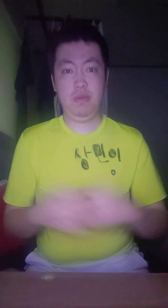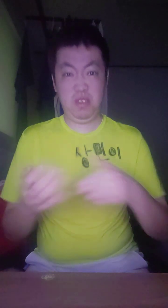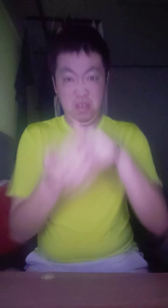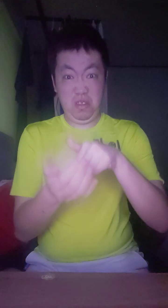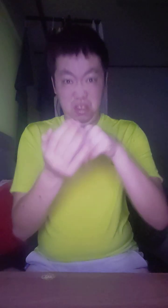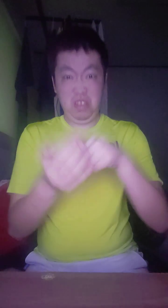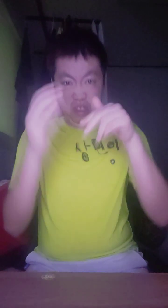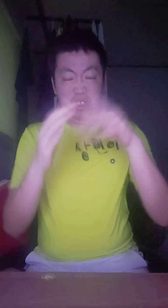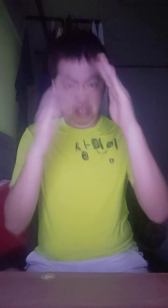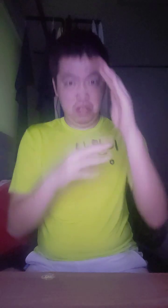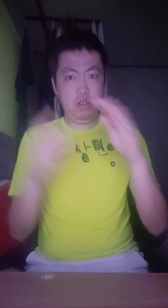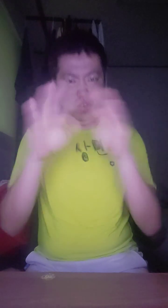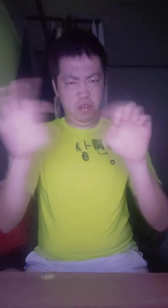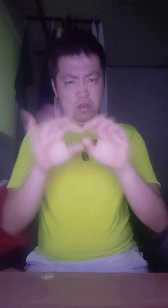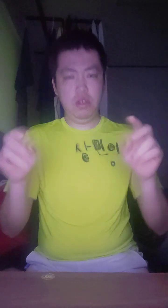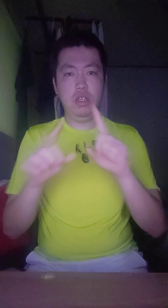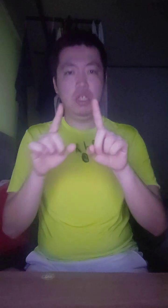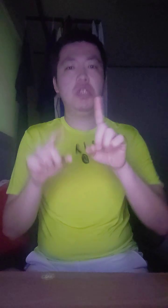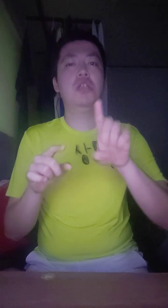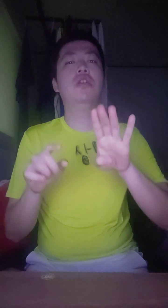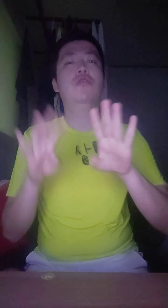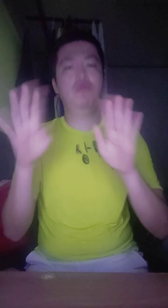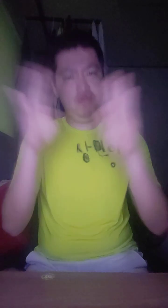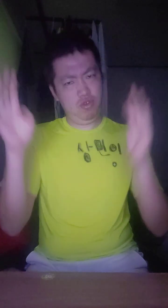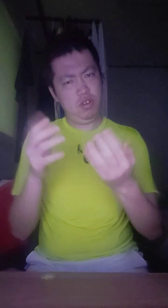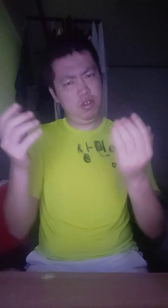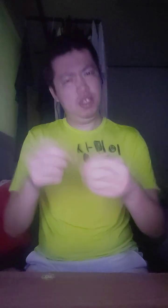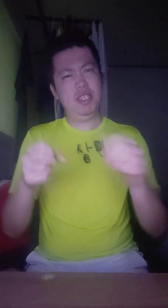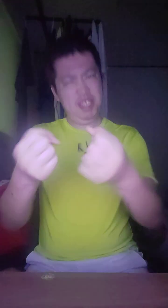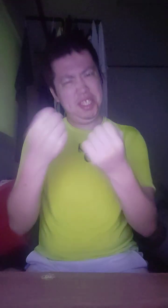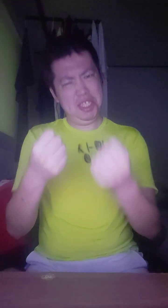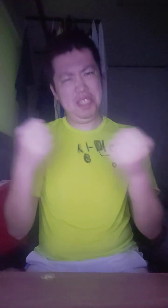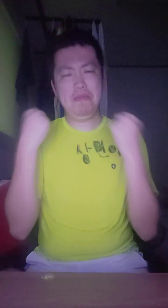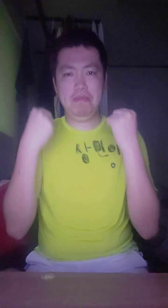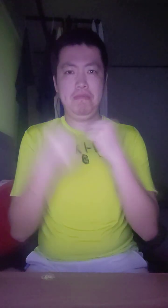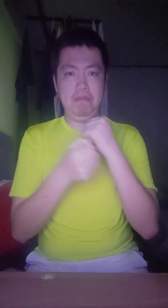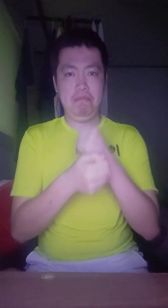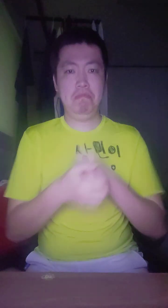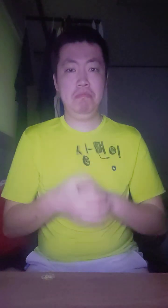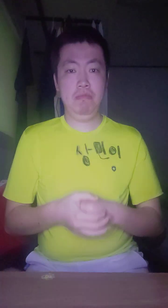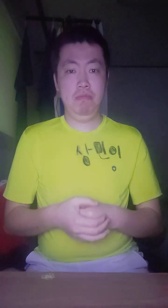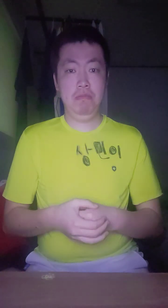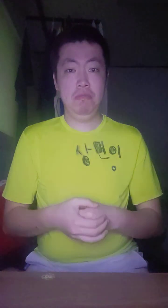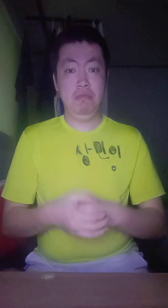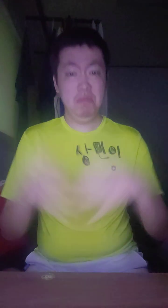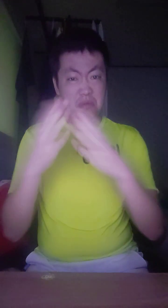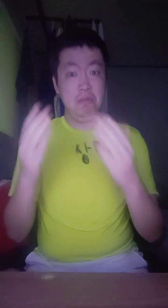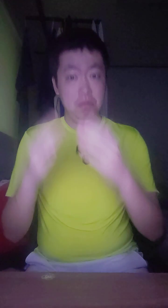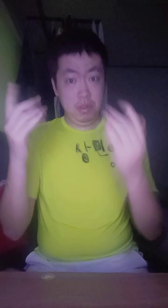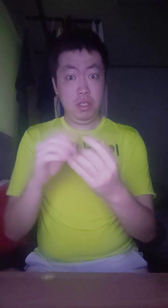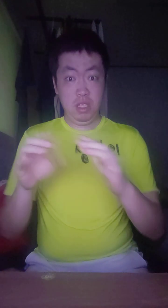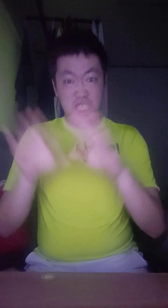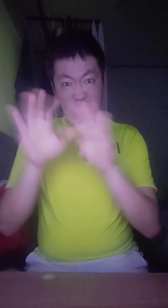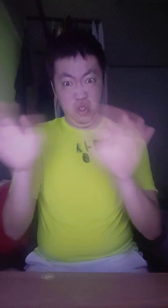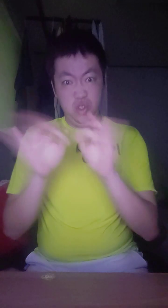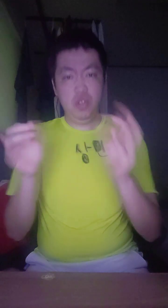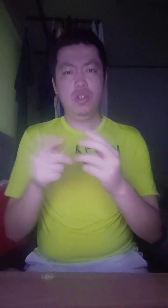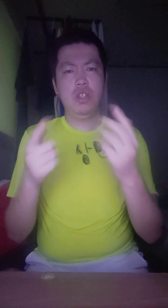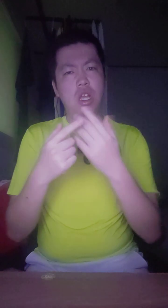멈춰버린 승강기 문을 열기 위해 119 구조대원들이 안간힘을 씁니다. 한참을 지나 구조된 시민은